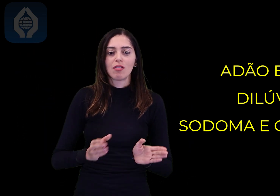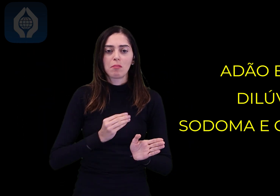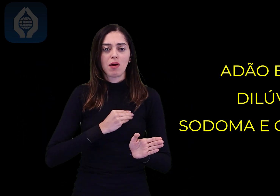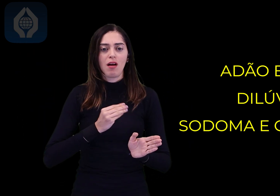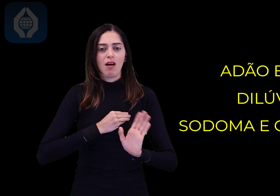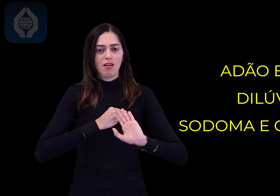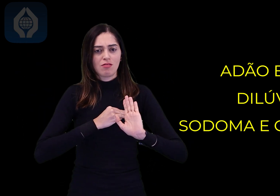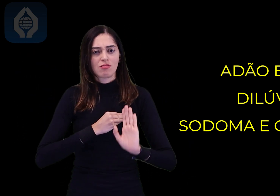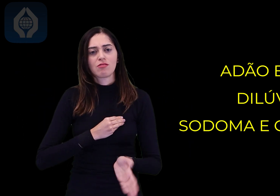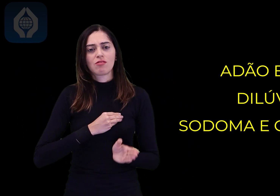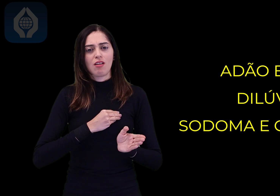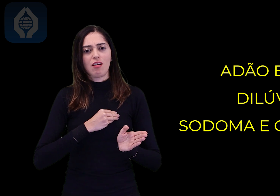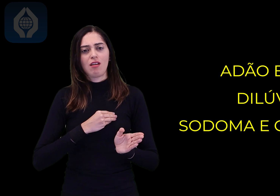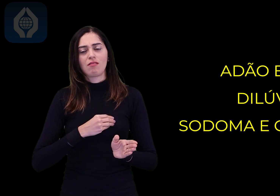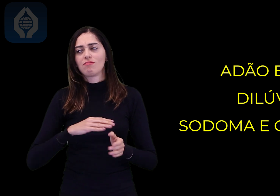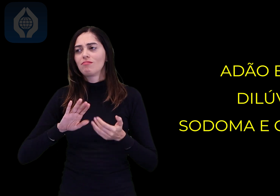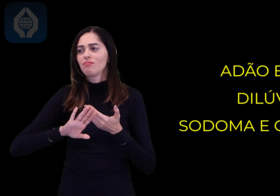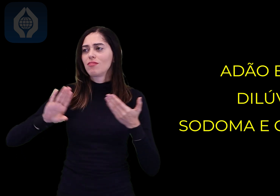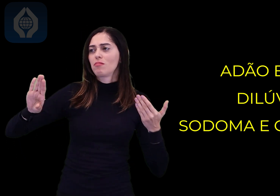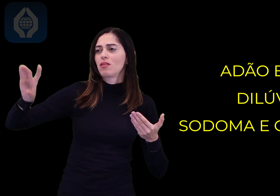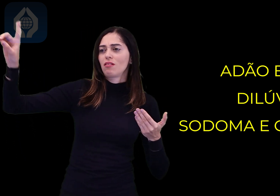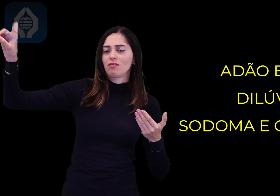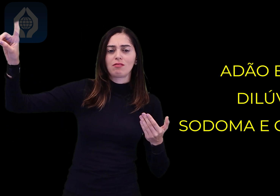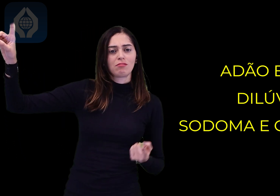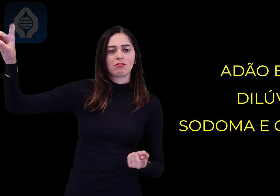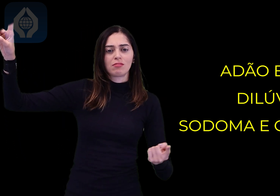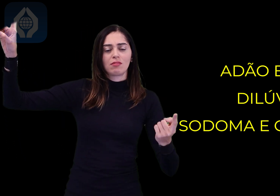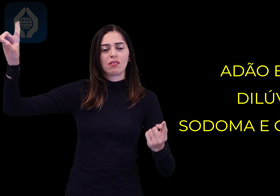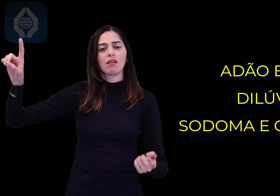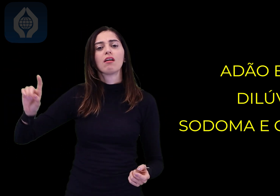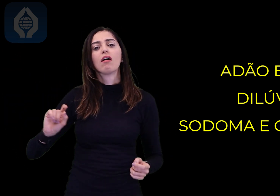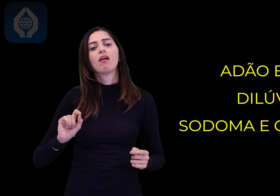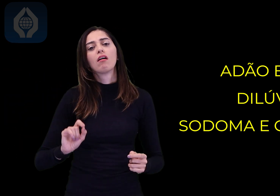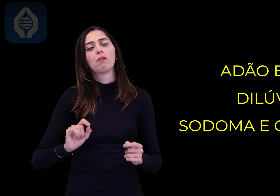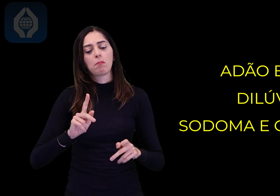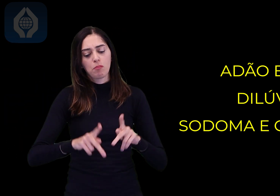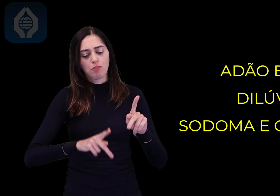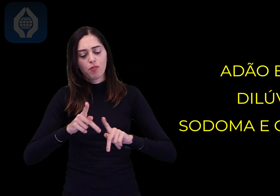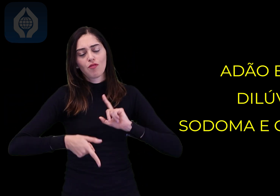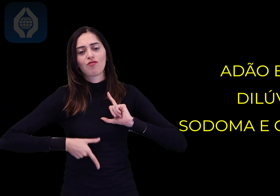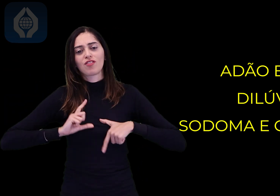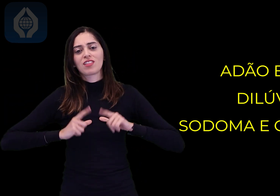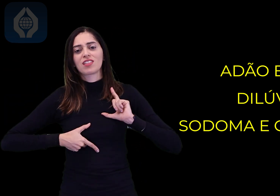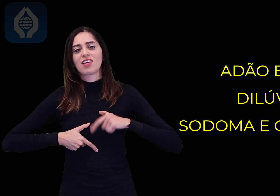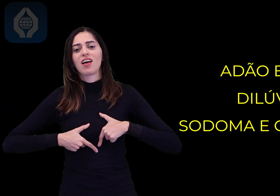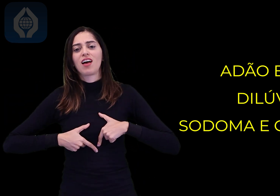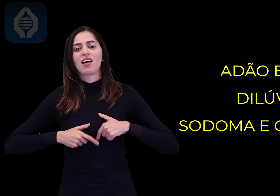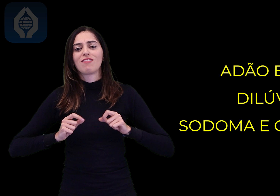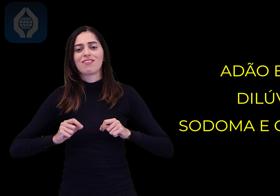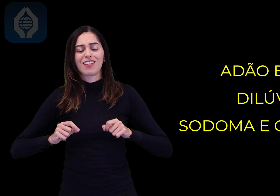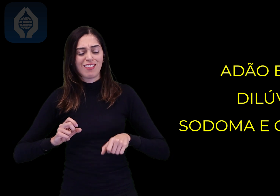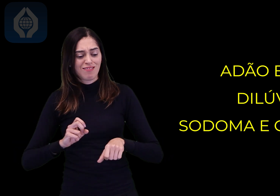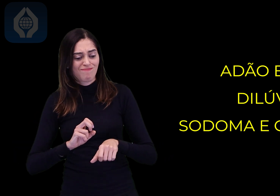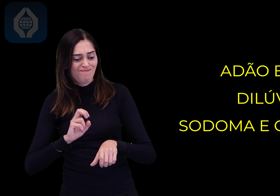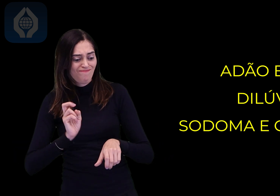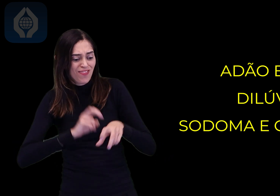de Satanás e do pecado que nascemos pecadores, mortos para Deus e separados dele. Os israelitas não